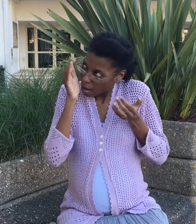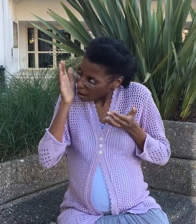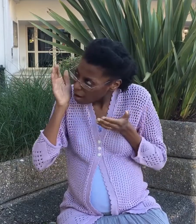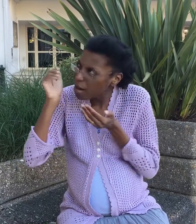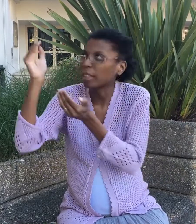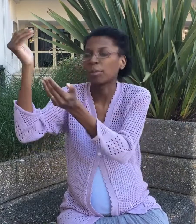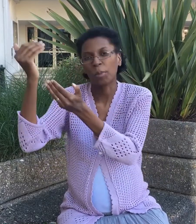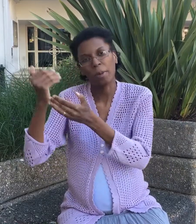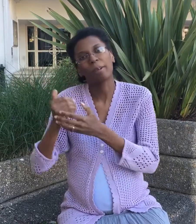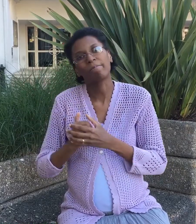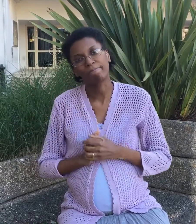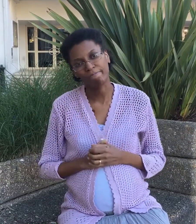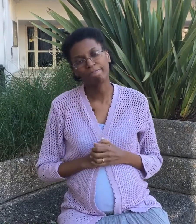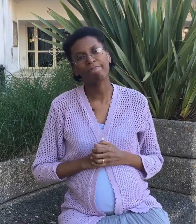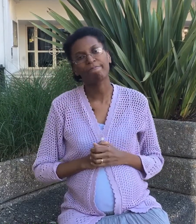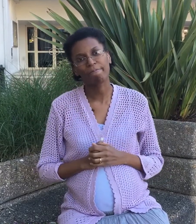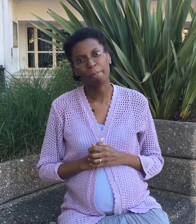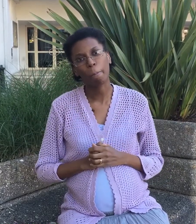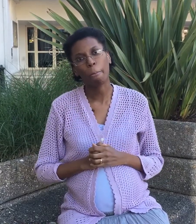Espère en l'Éternel. »